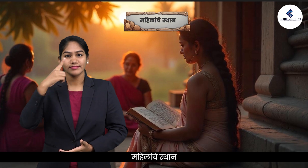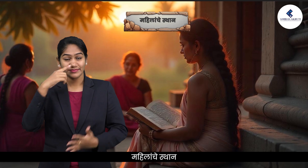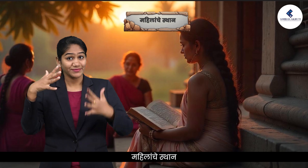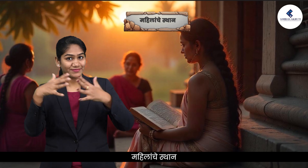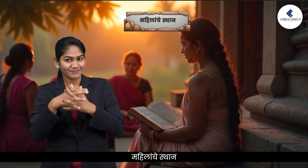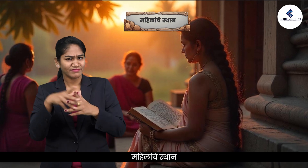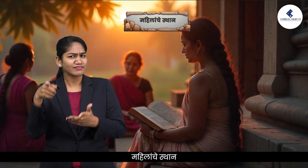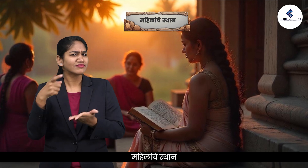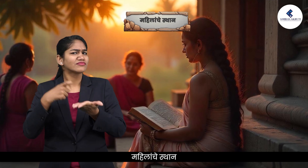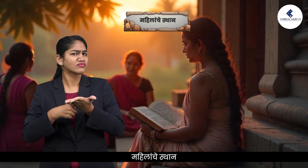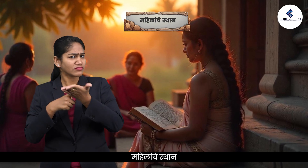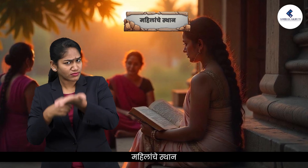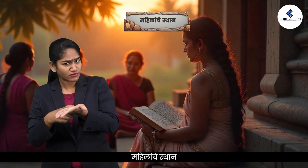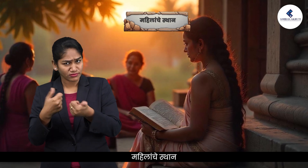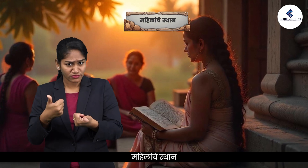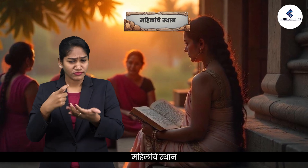महिलांचे स्थान.